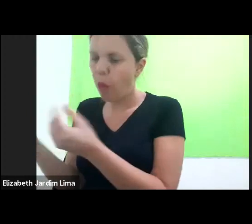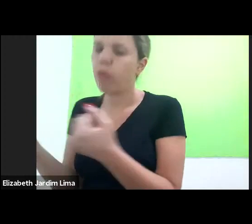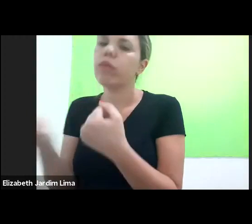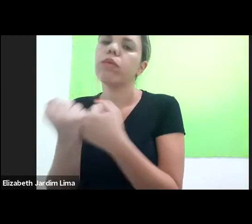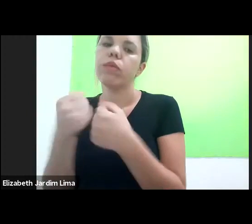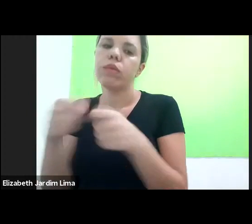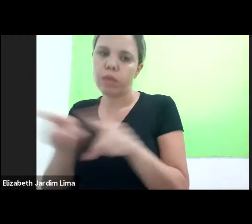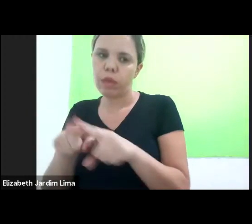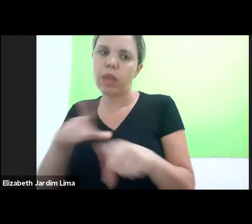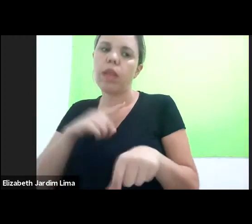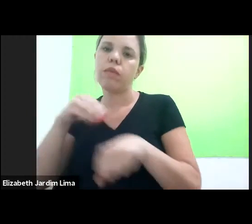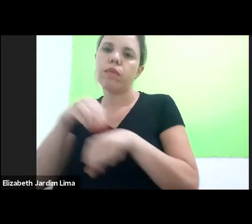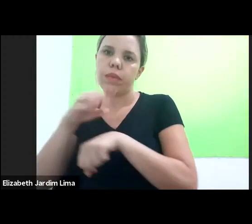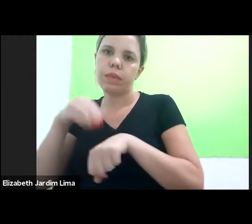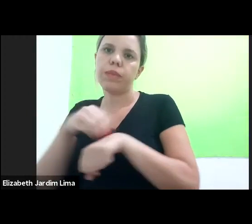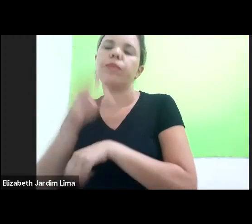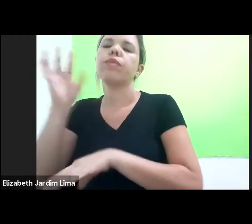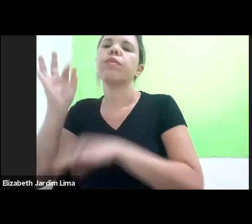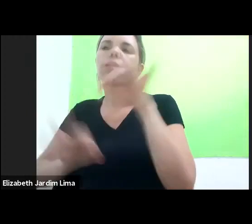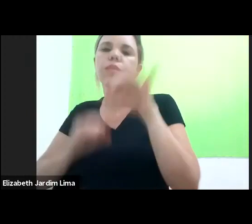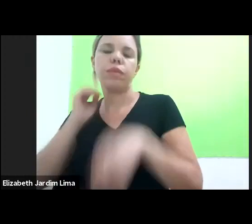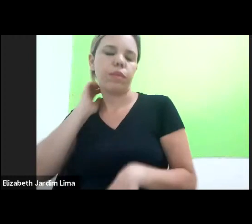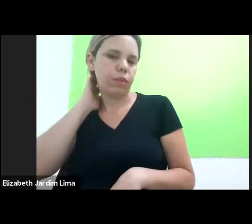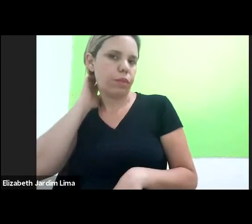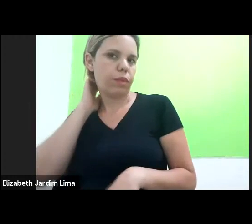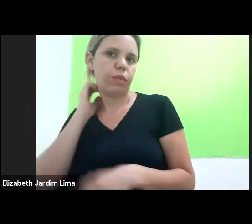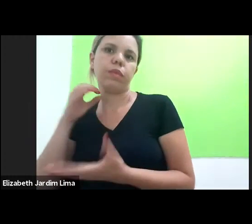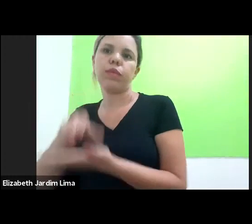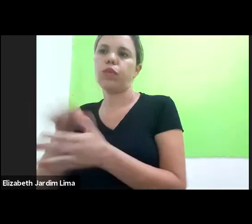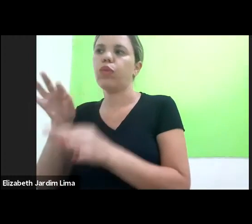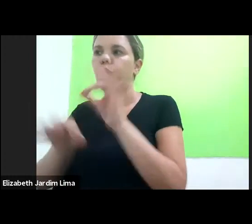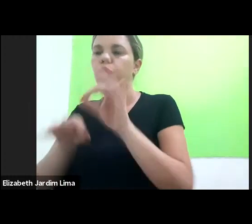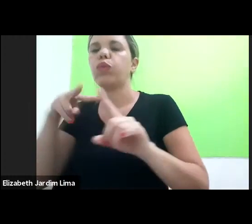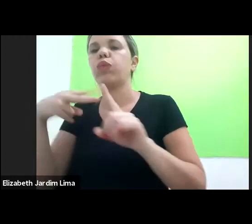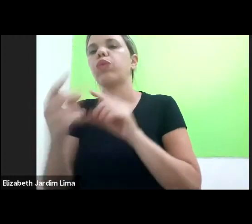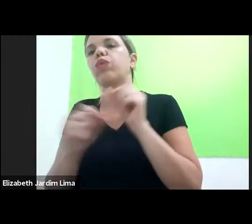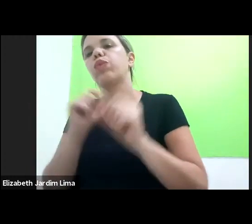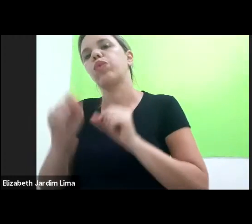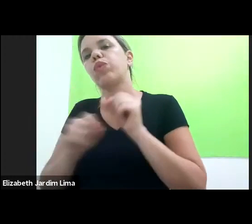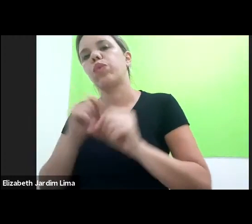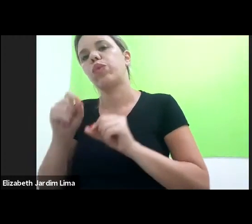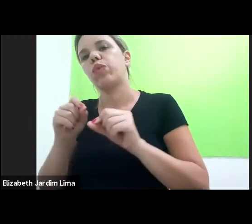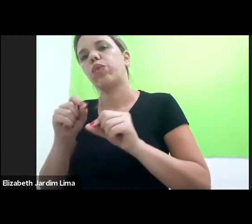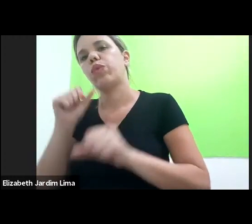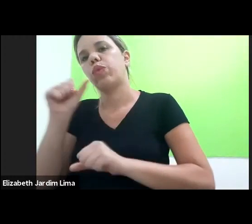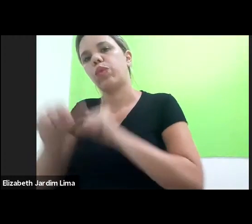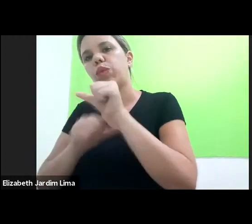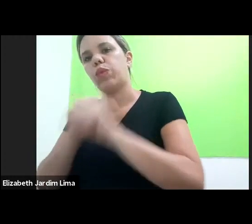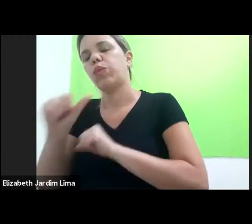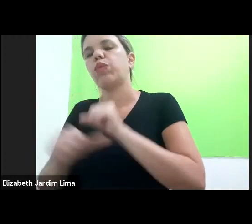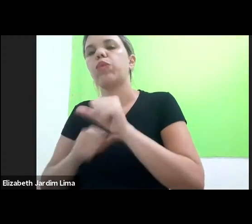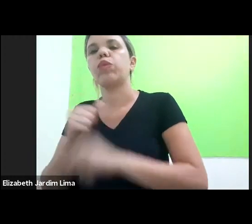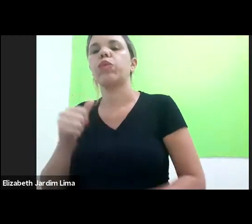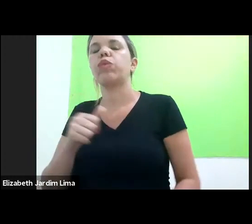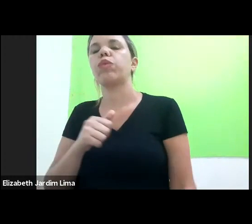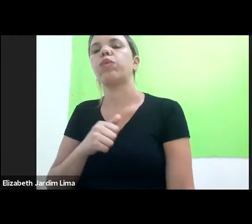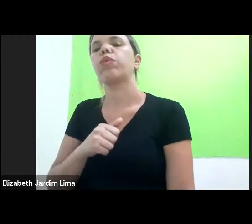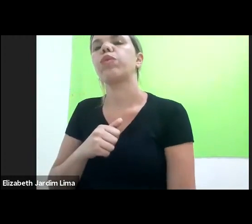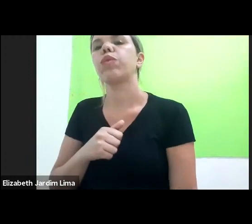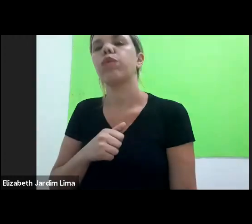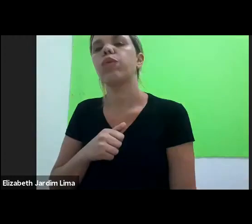deve trazer para o judiciário a perspectiva do que é impactante